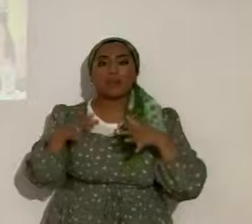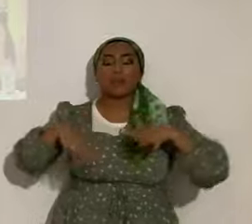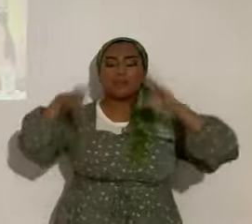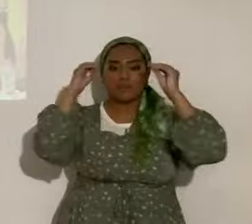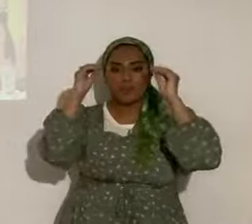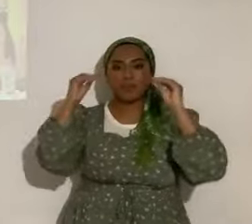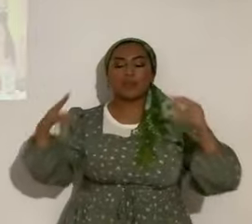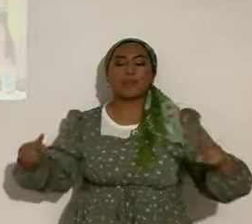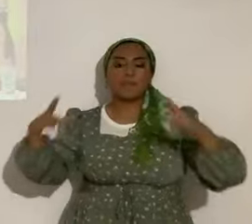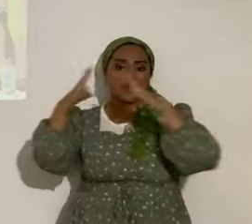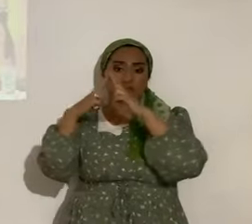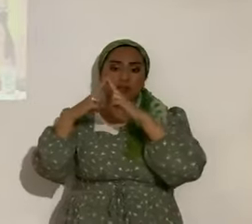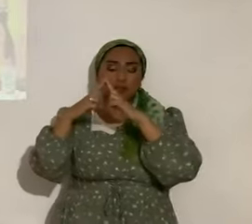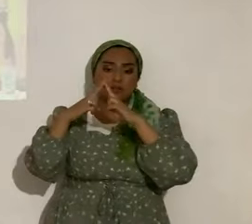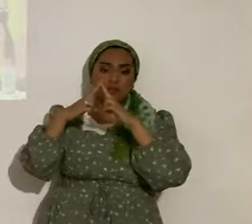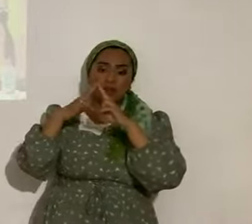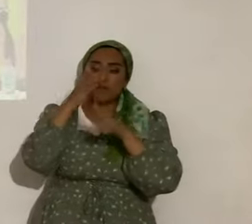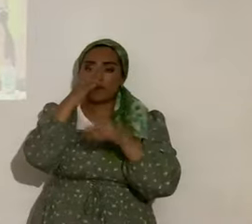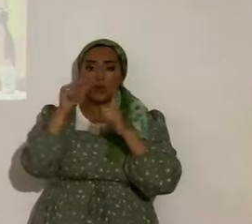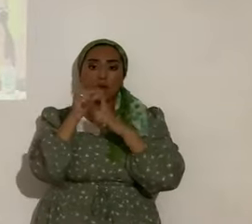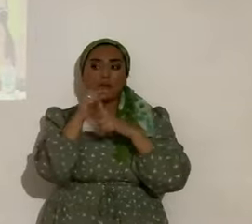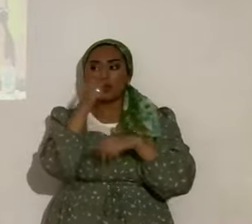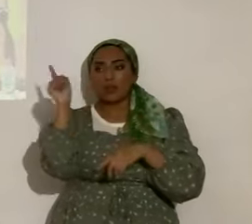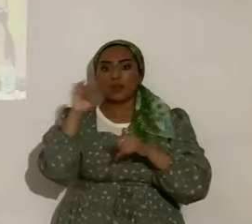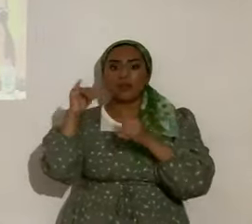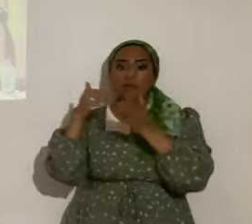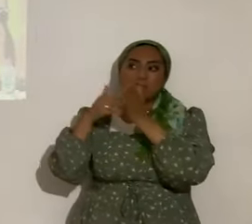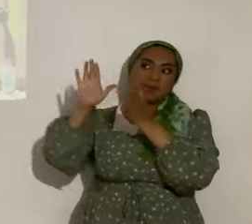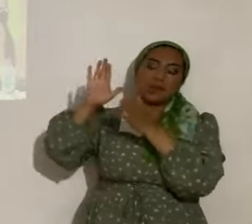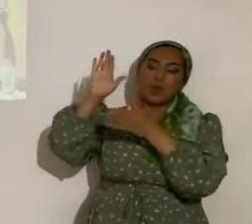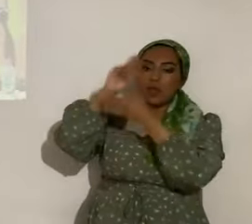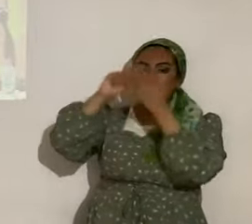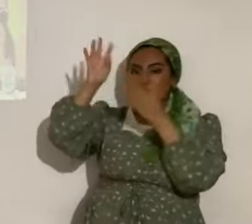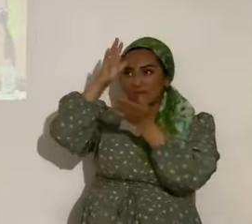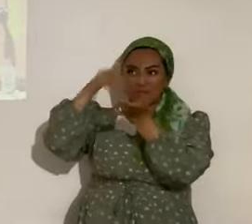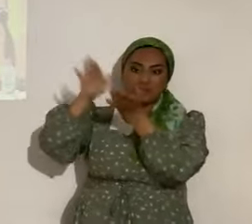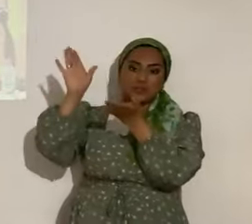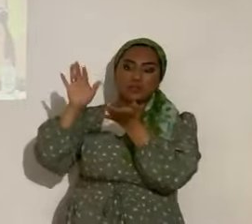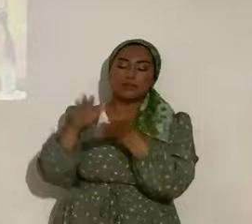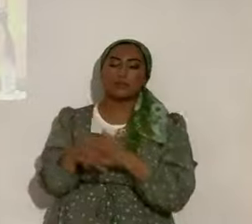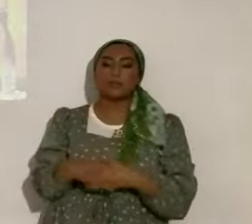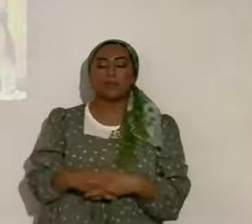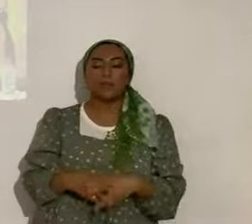monte. Entonces, en pocas palabras, están aborreciendo al Todopoderoso, al Creador de cielos y tierra.